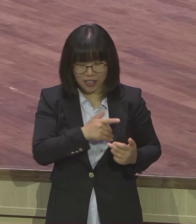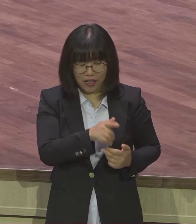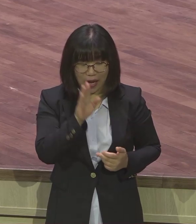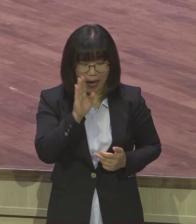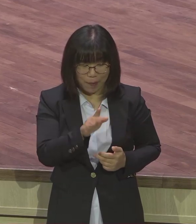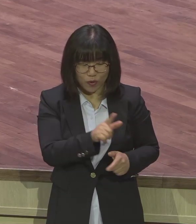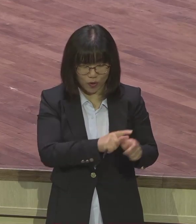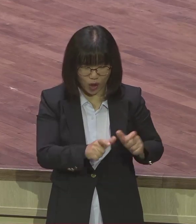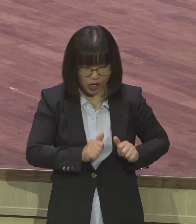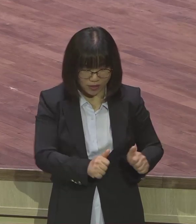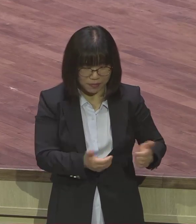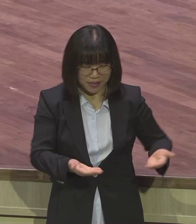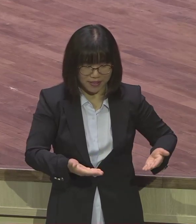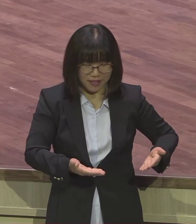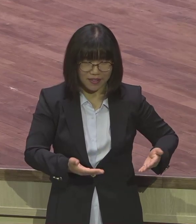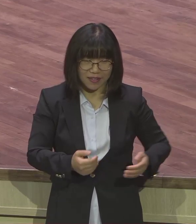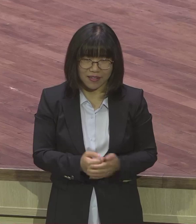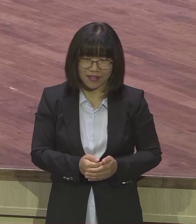자, 34절을 보세요.